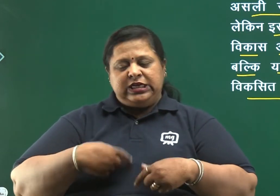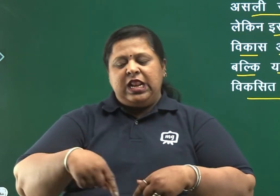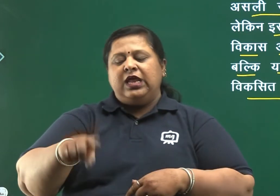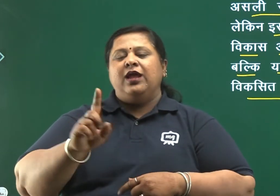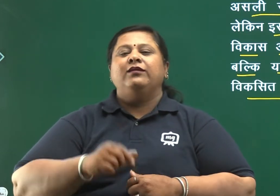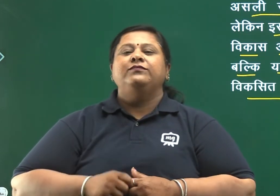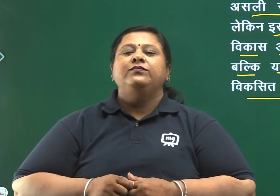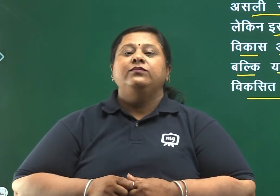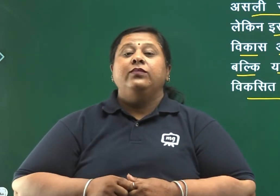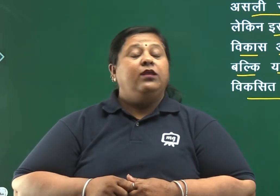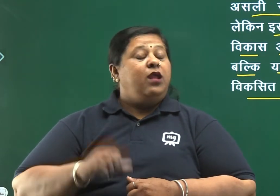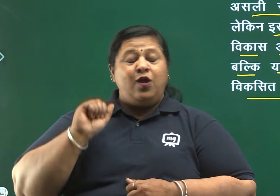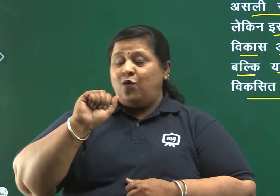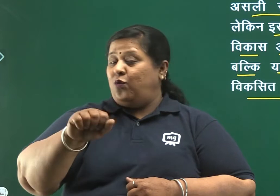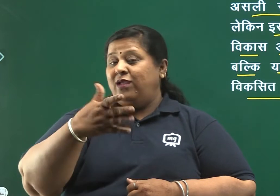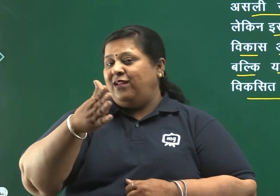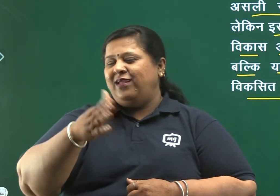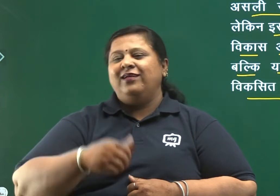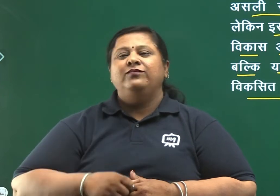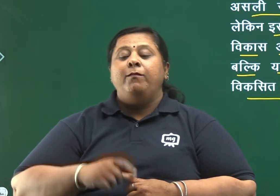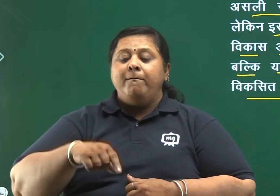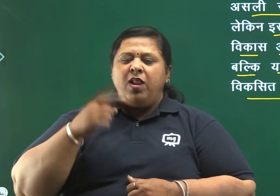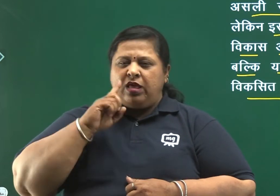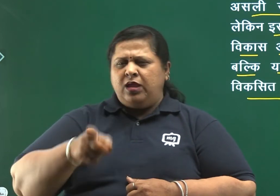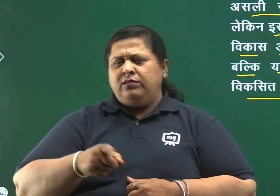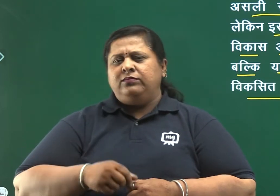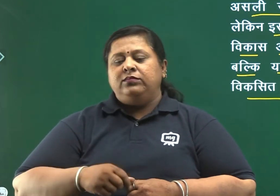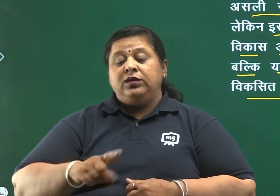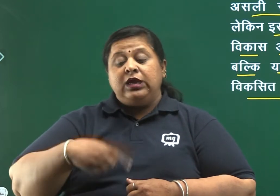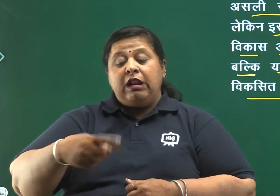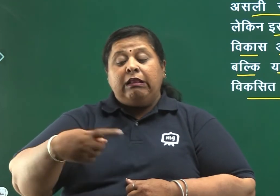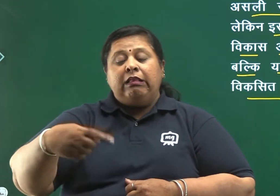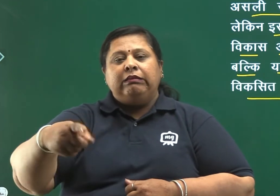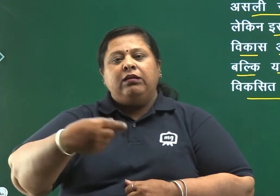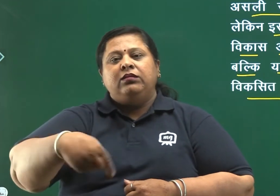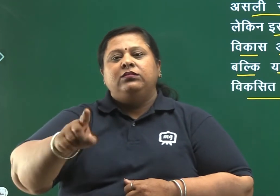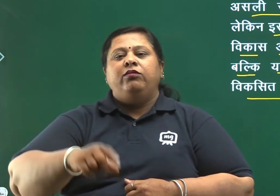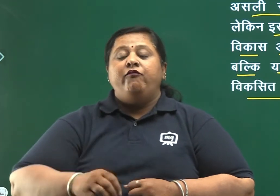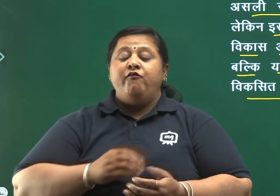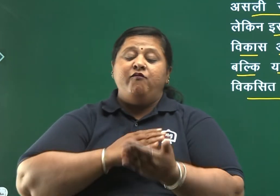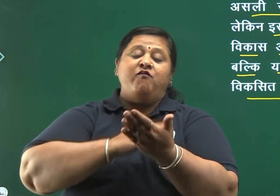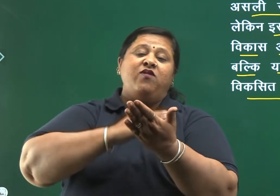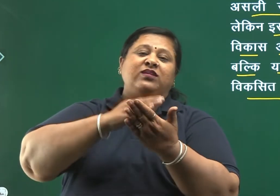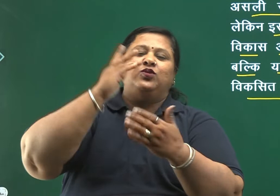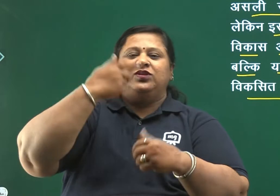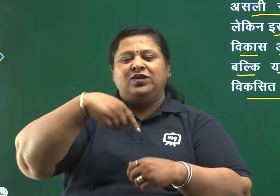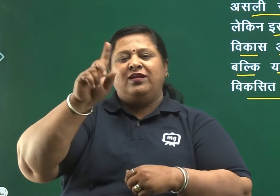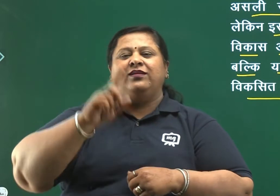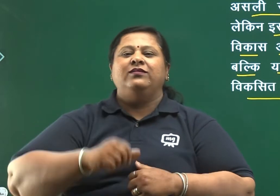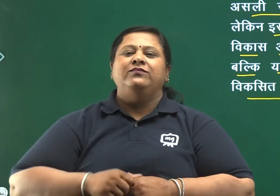है, यह रुक नहीं रही है, बल्कि यह निरंतर विकसित होती जा रही